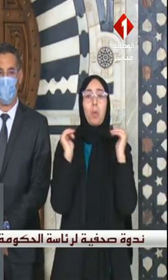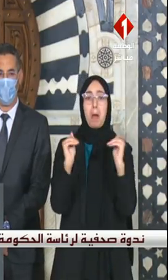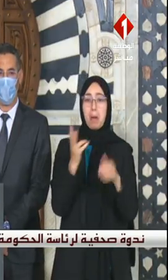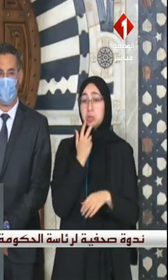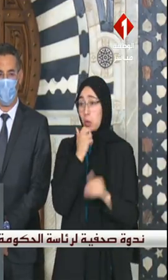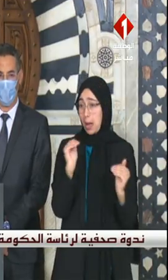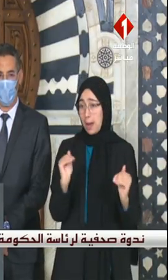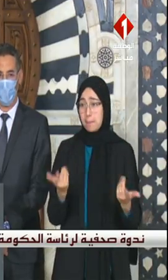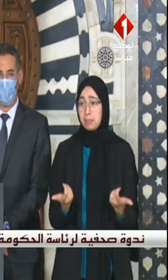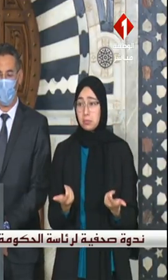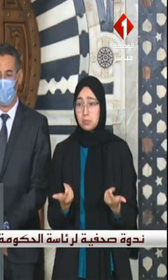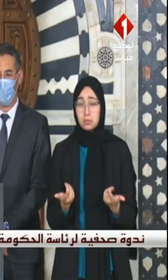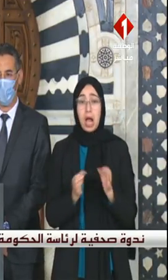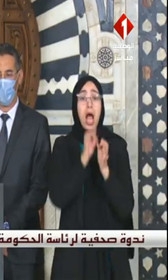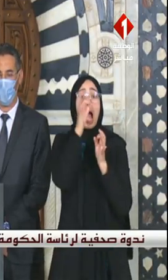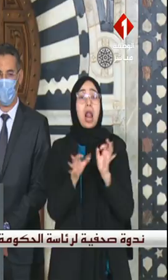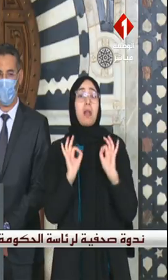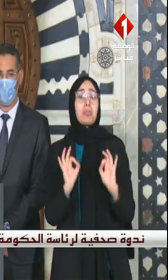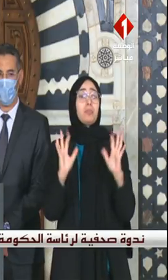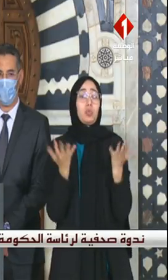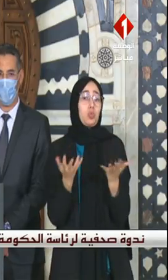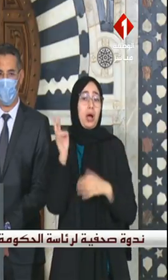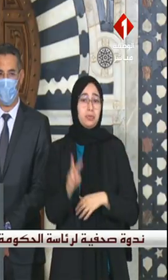الحاجات هذه. شنو تنجموا تعملوا؟